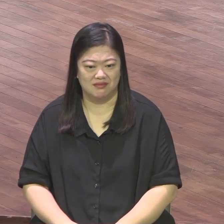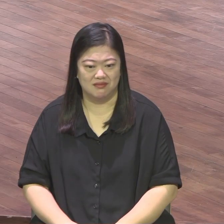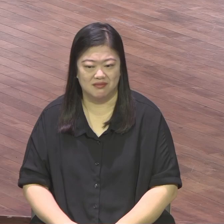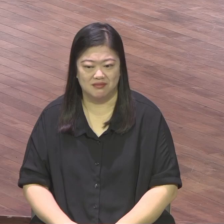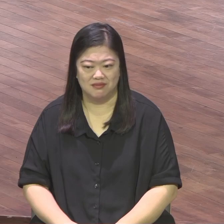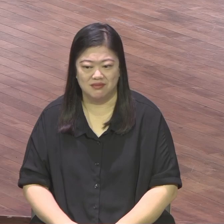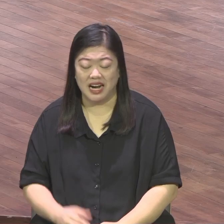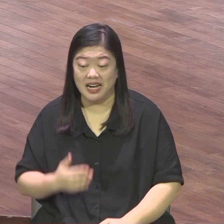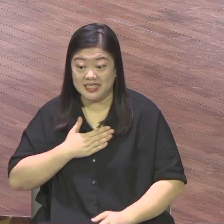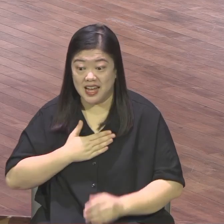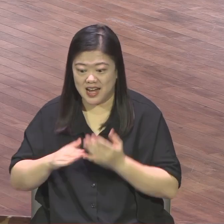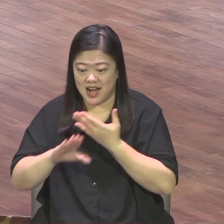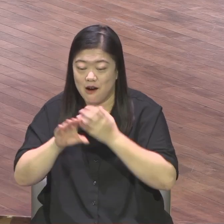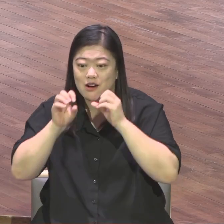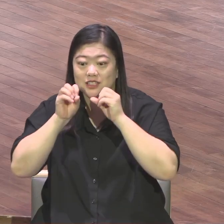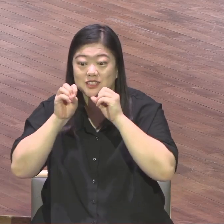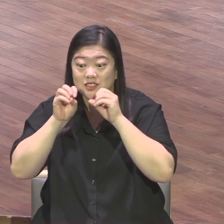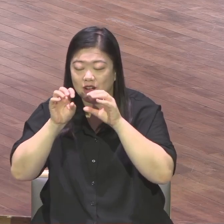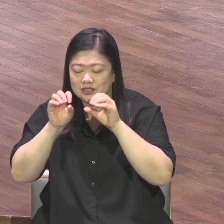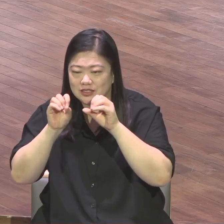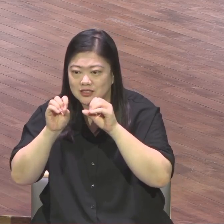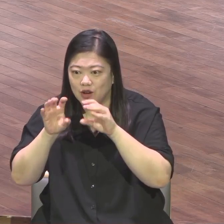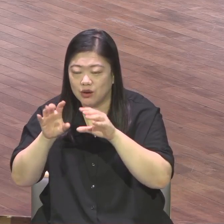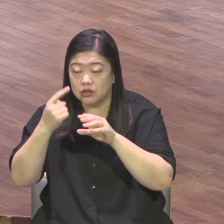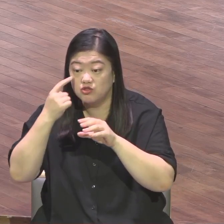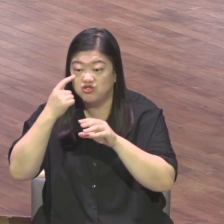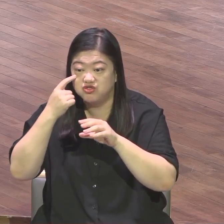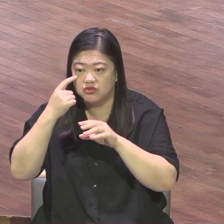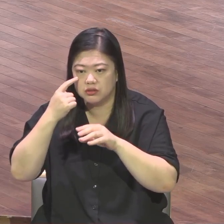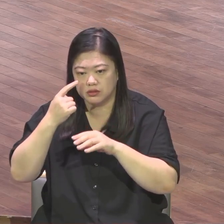막 불덩이 되네. 뭐 완전히 충만하네요. 이렇게